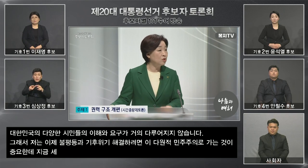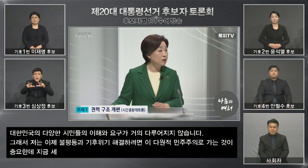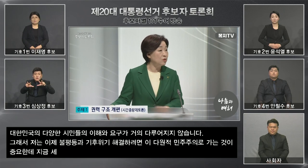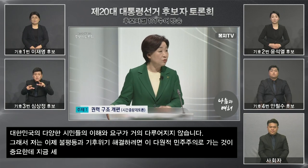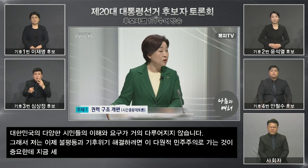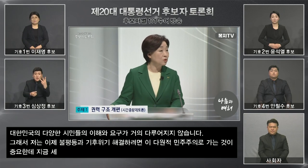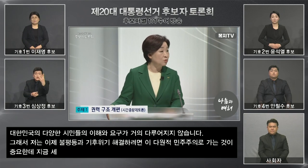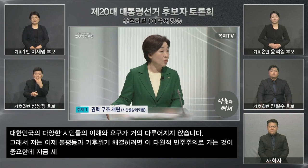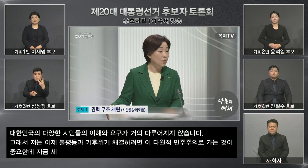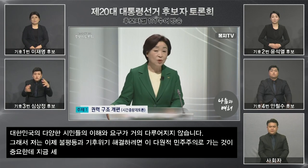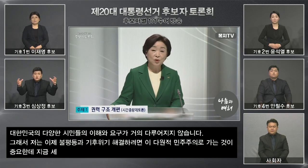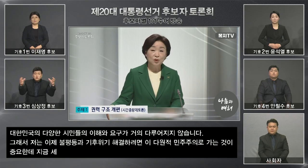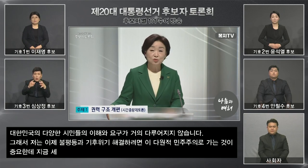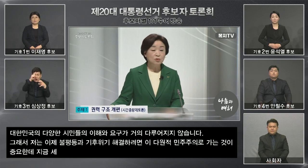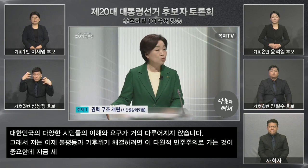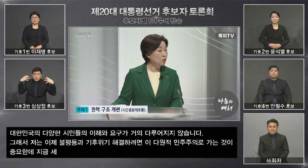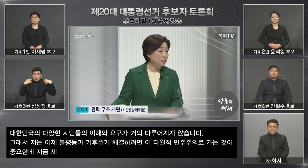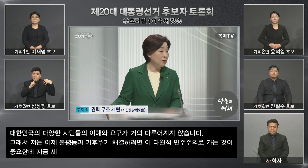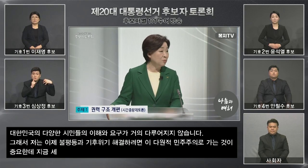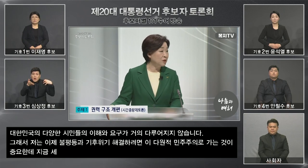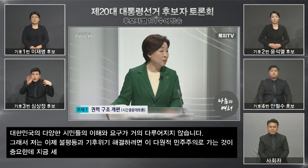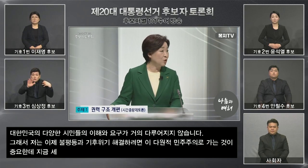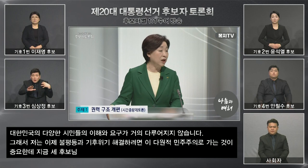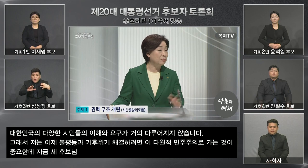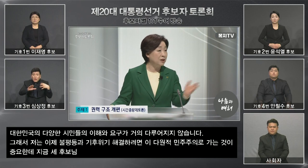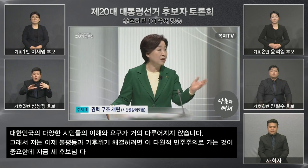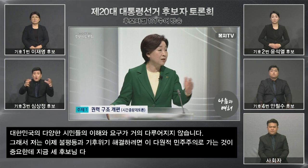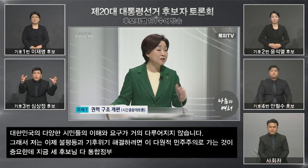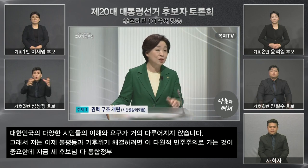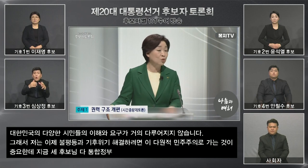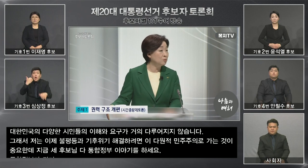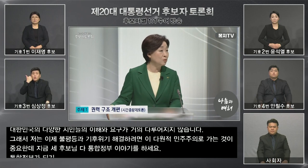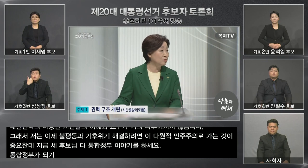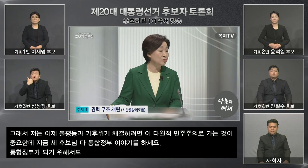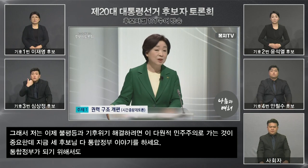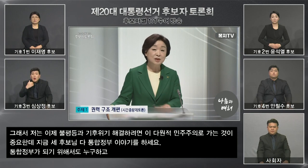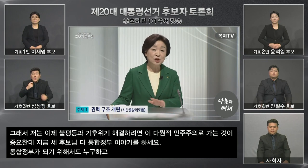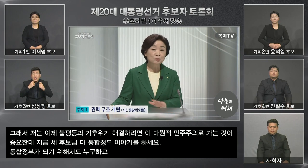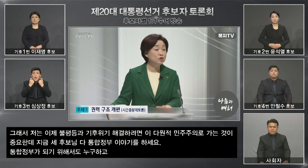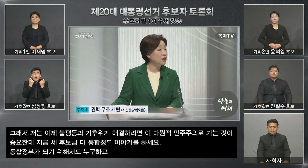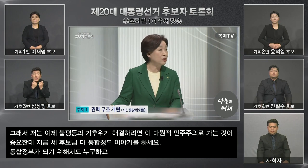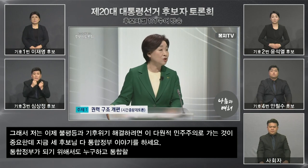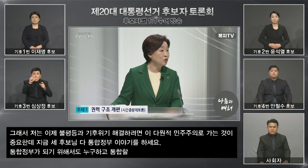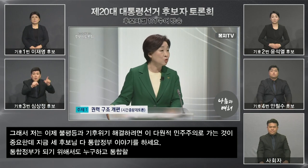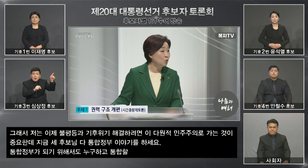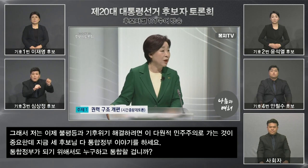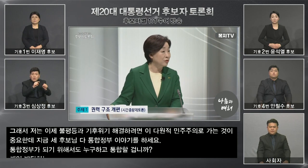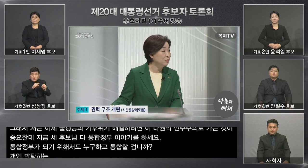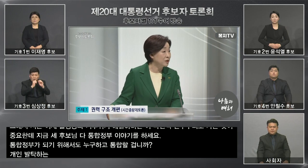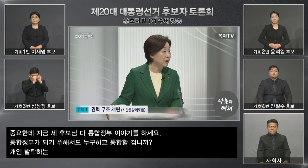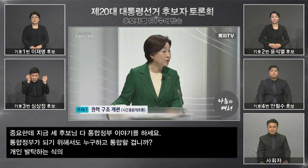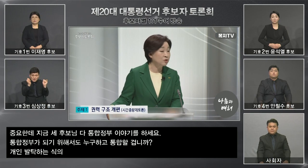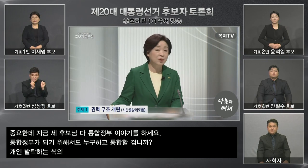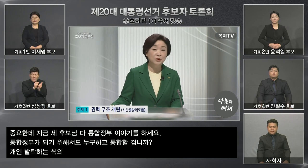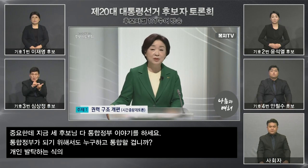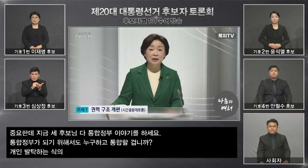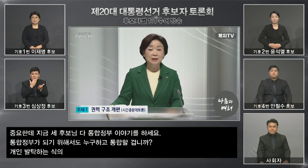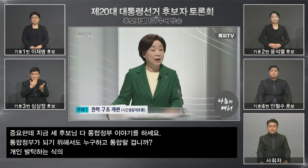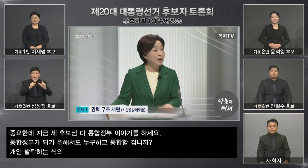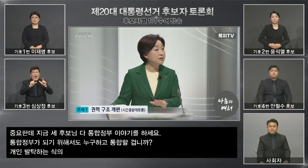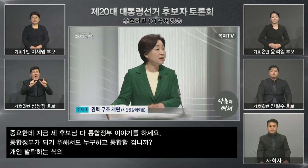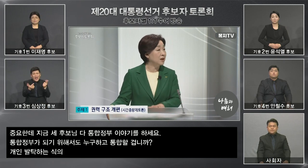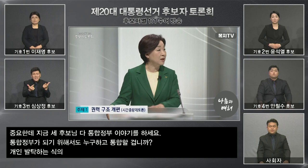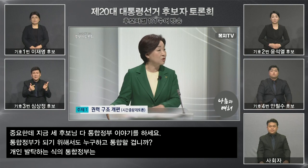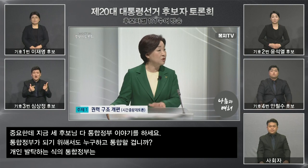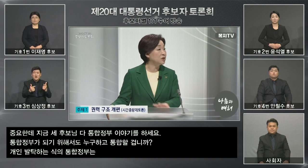통합정부가 되기 위해서도 누구하고 통합할 겁니까? 개인 발탁하는 식의 통합정부는 사회문제 해결에 전혀 도움이 안 됩니다. 그렇다면